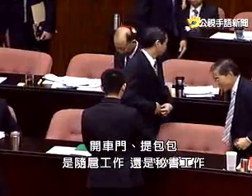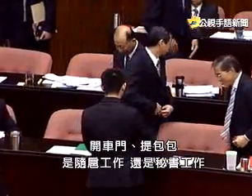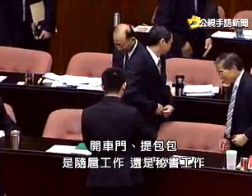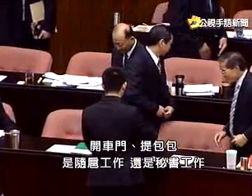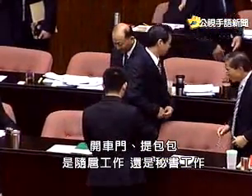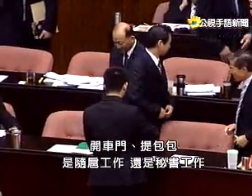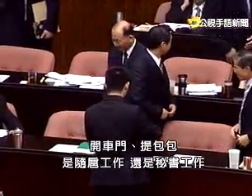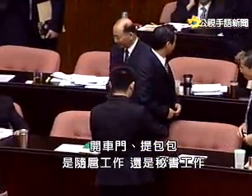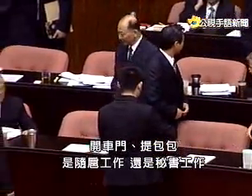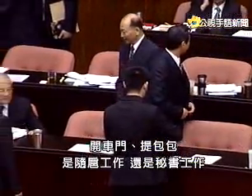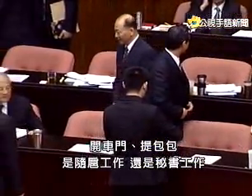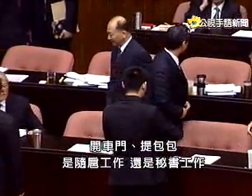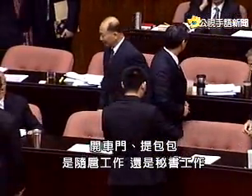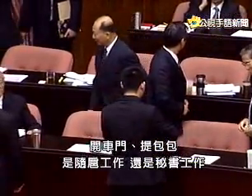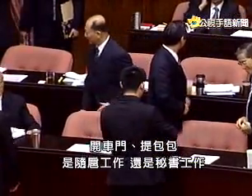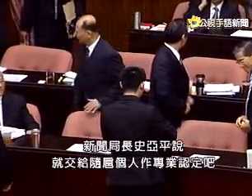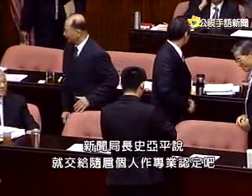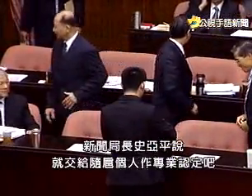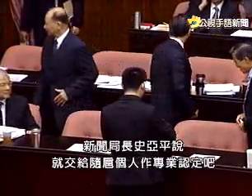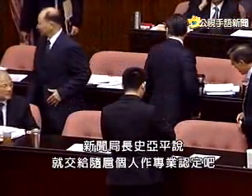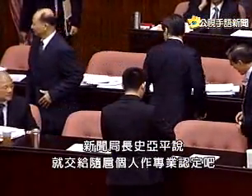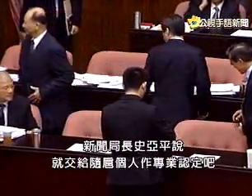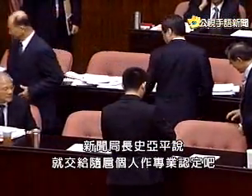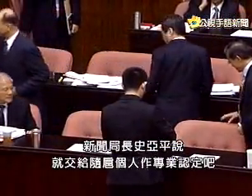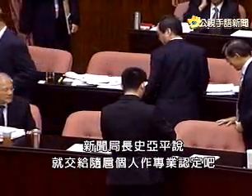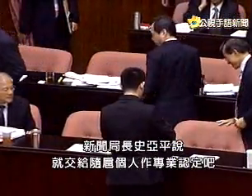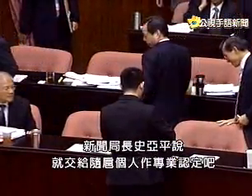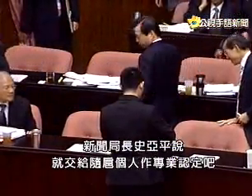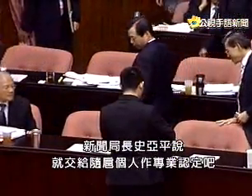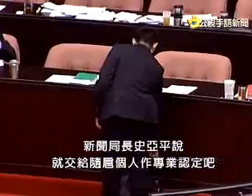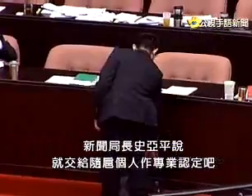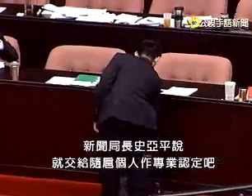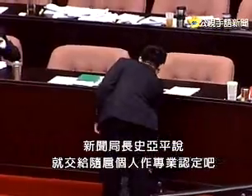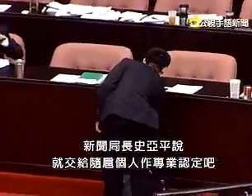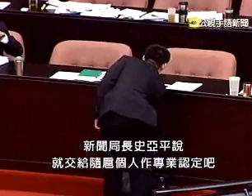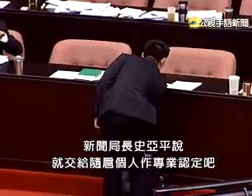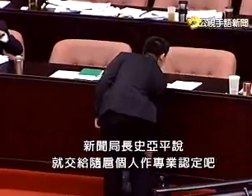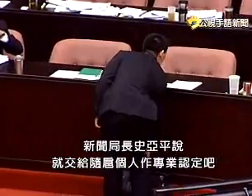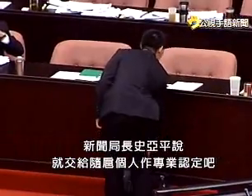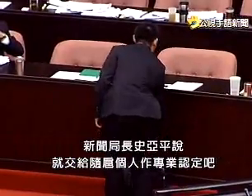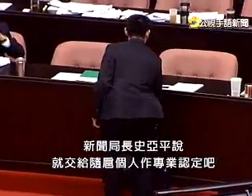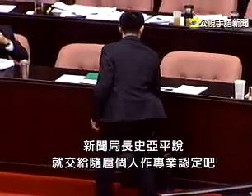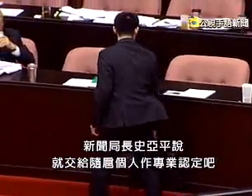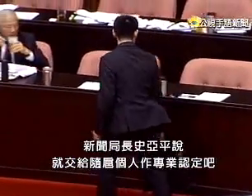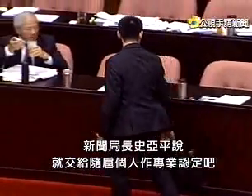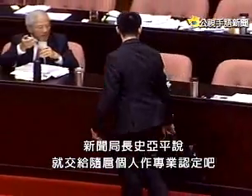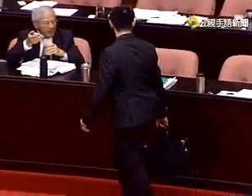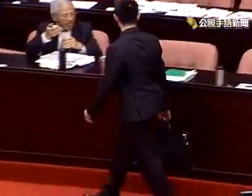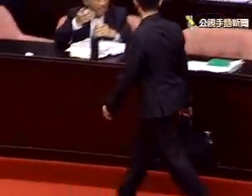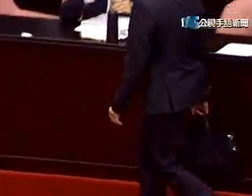随扈工作还是秘书工作？新闻局长石亚平说，就交给随扈个人做专业认定吧。记者综合报